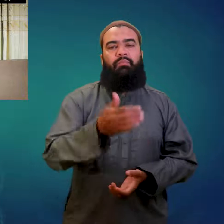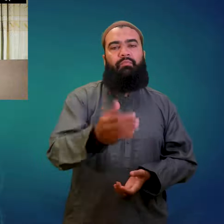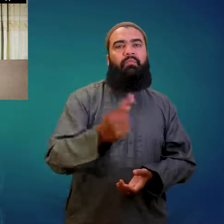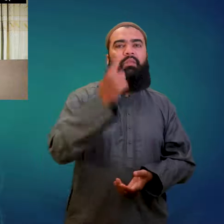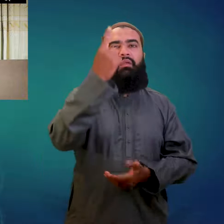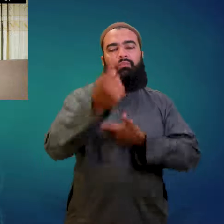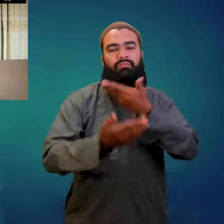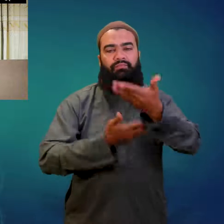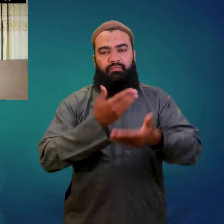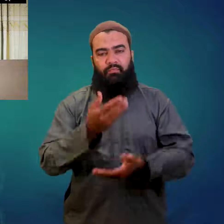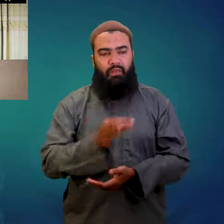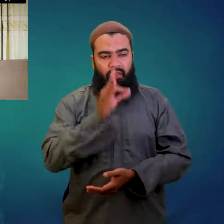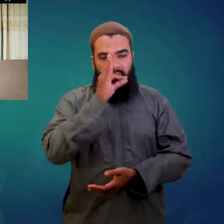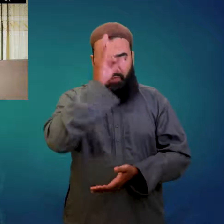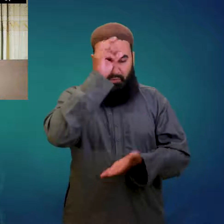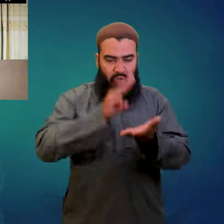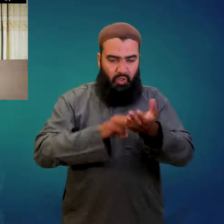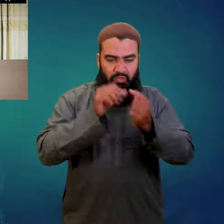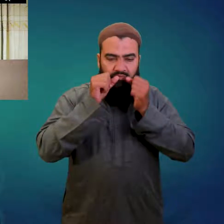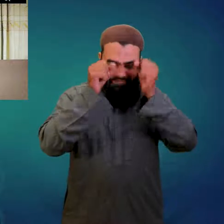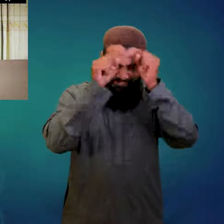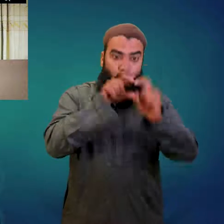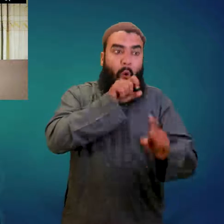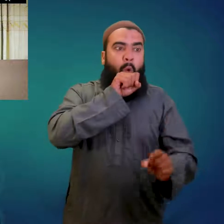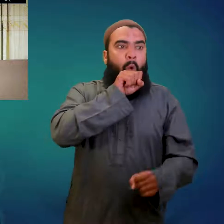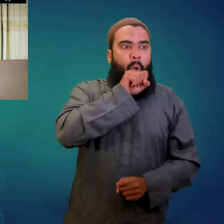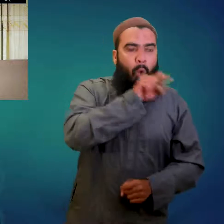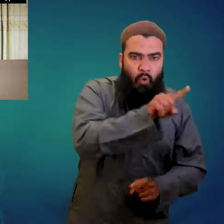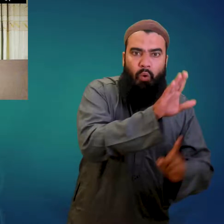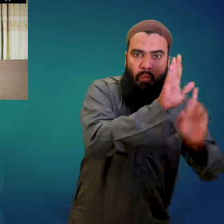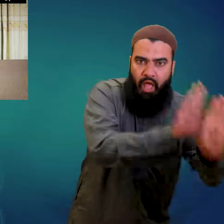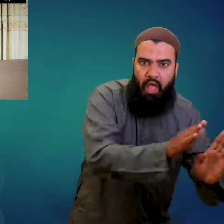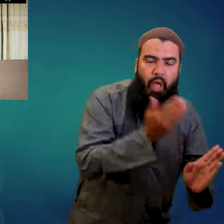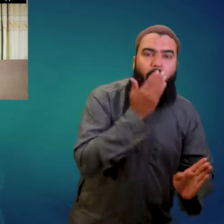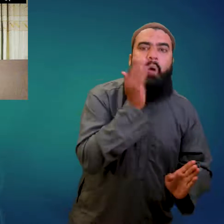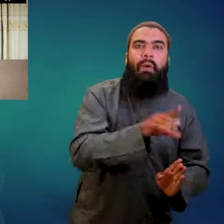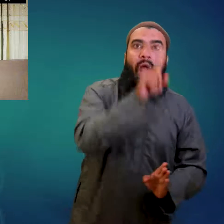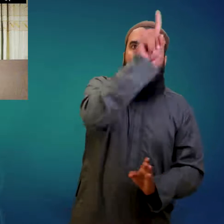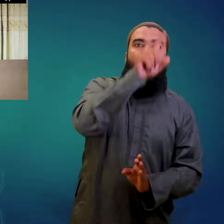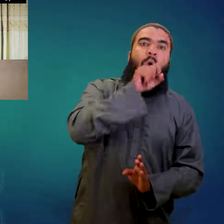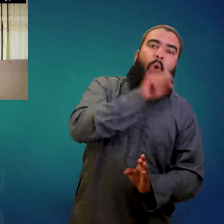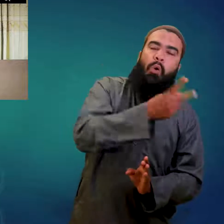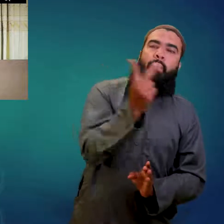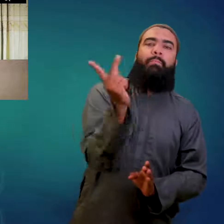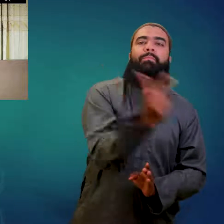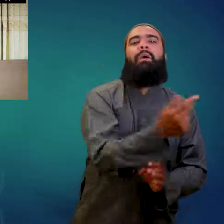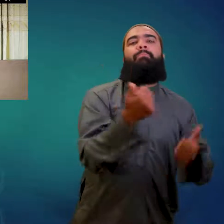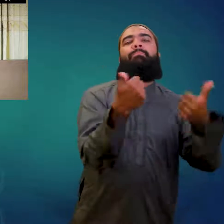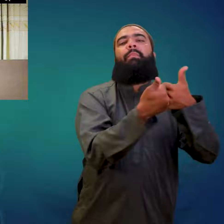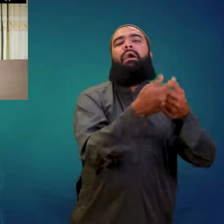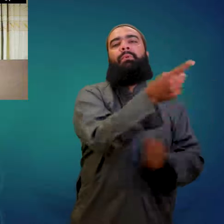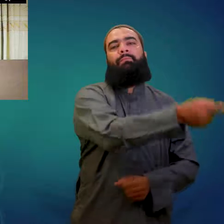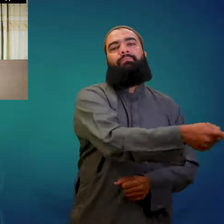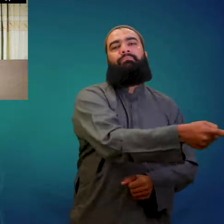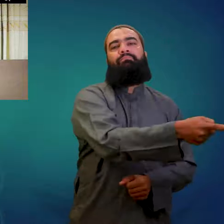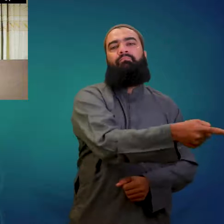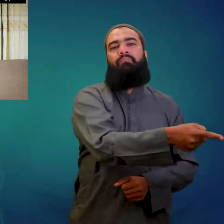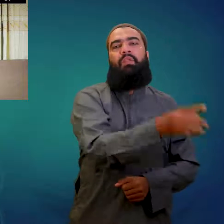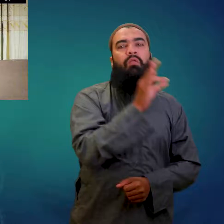ترکتموها۔ آپ صلی اللہ علیہ وسلم کا حکم در حقیقت اللہ ہی کا حکم ہے، اور پچھلی